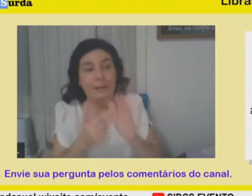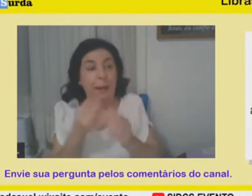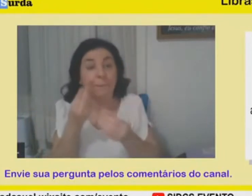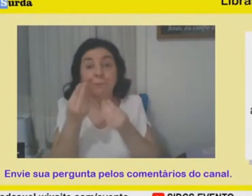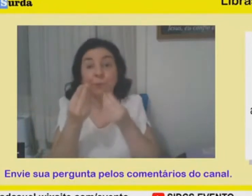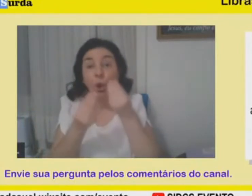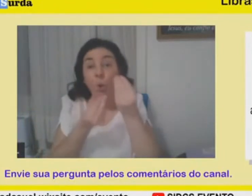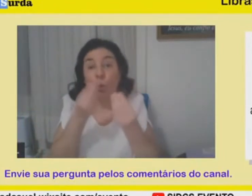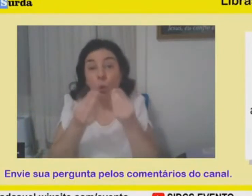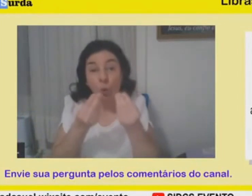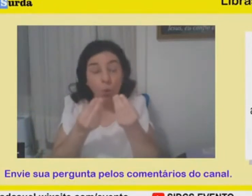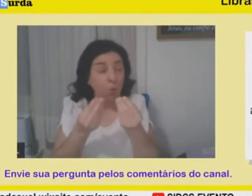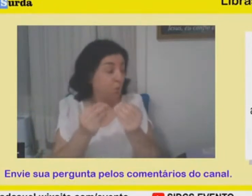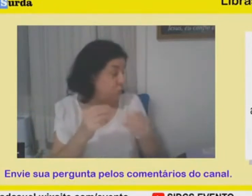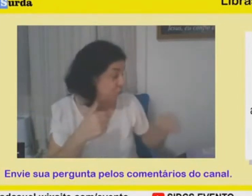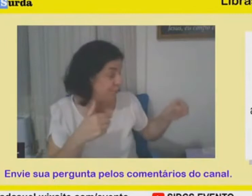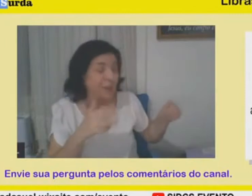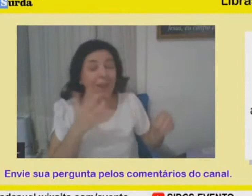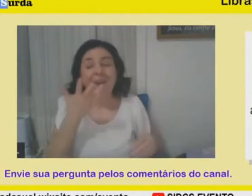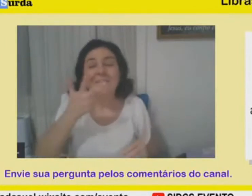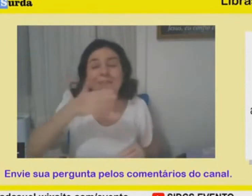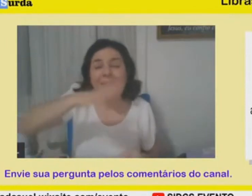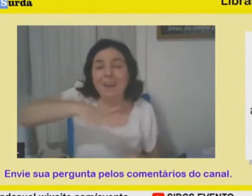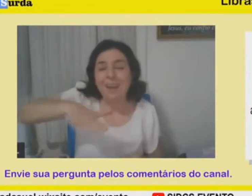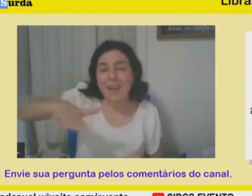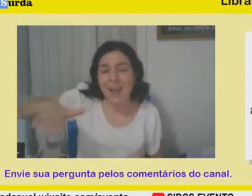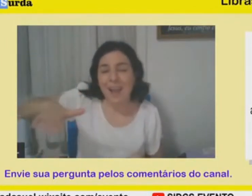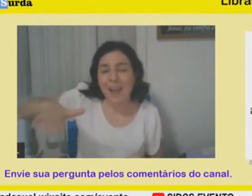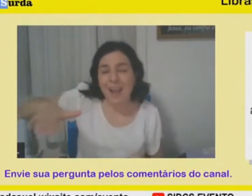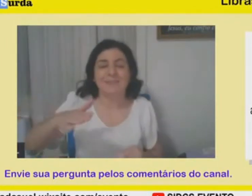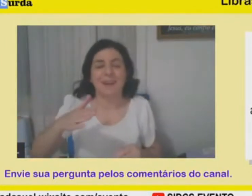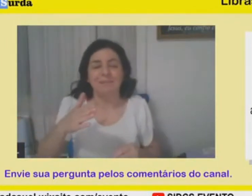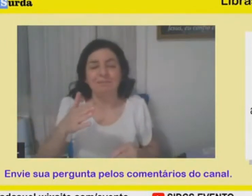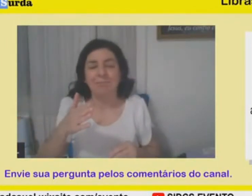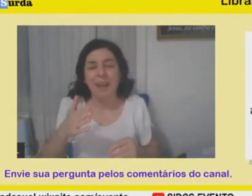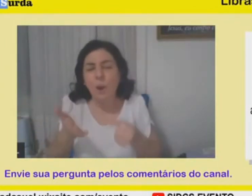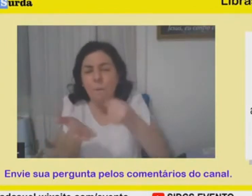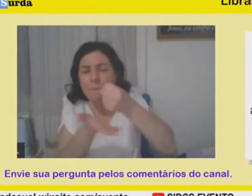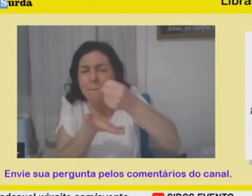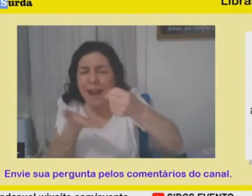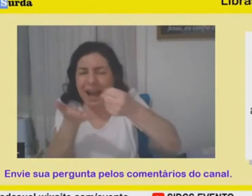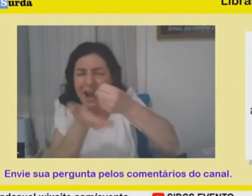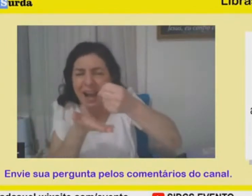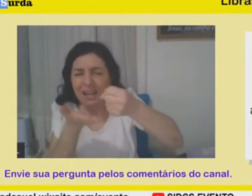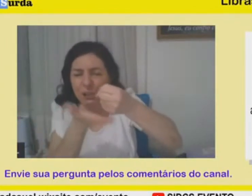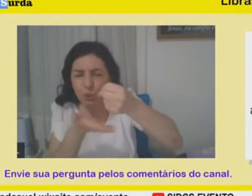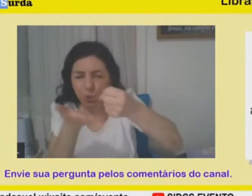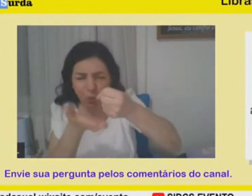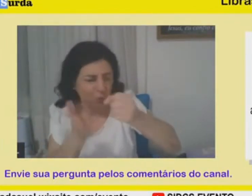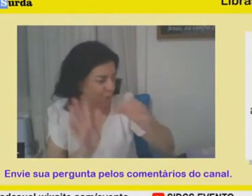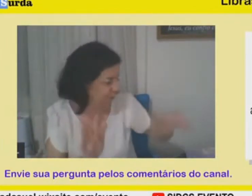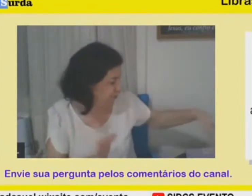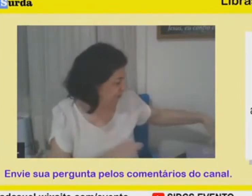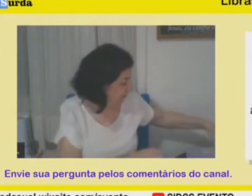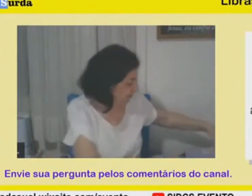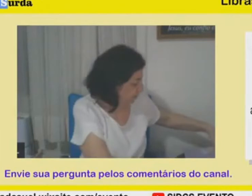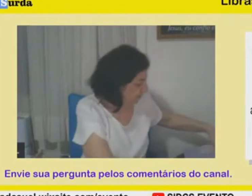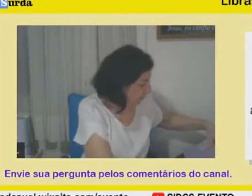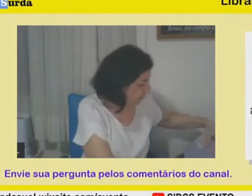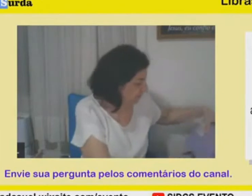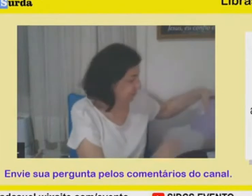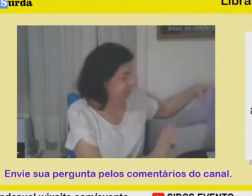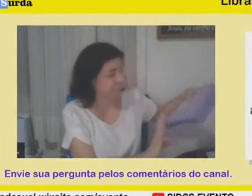visual. Vou mostrar para vocês agora para trabalhar com crianças, lá no